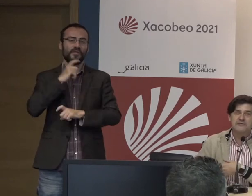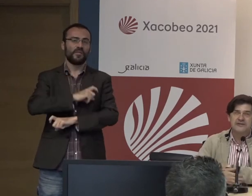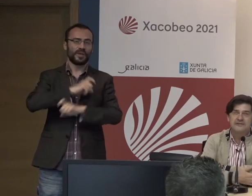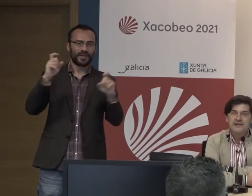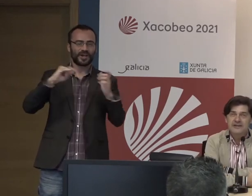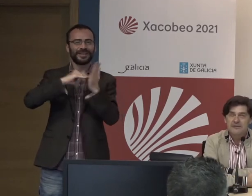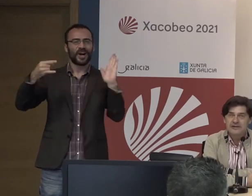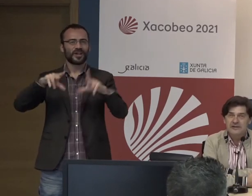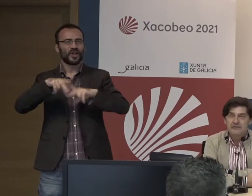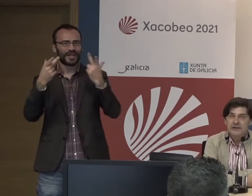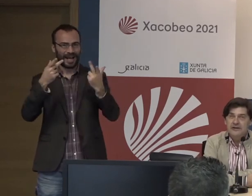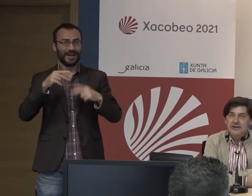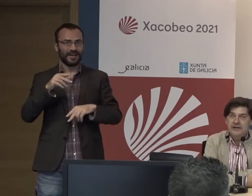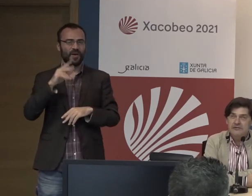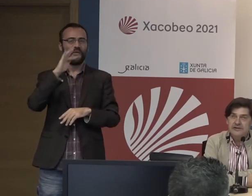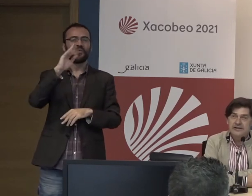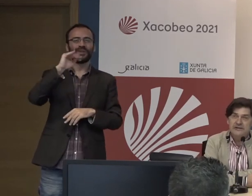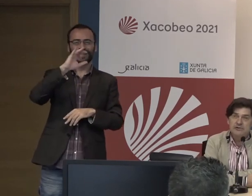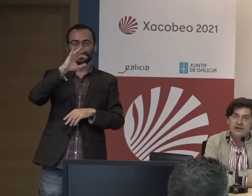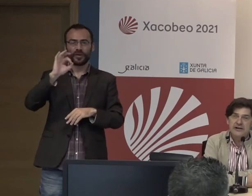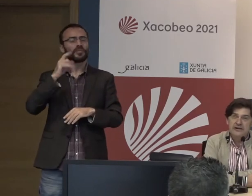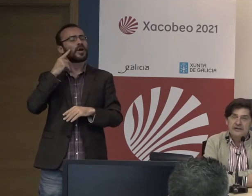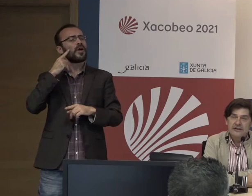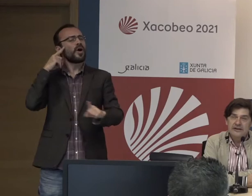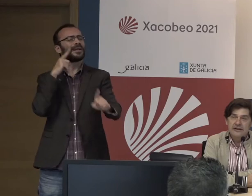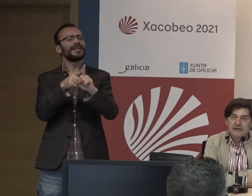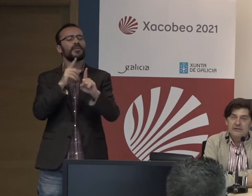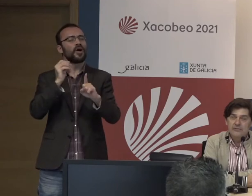¿verdad? Fundeso, que presido, y que consiste en demostrar,